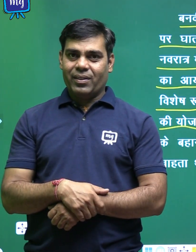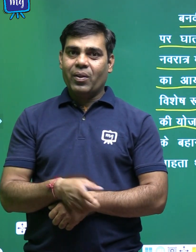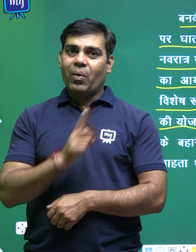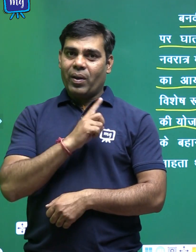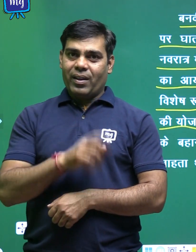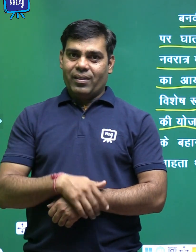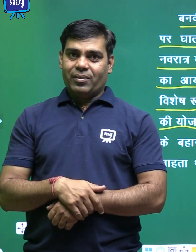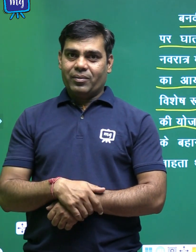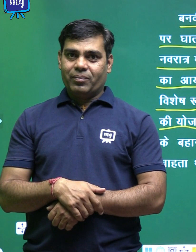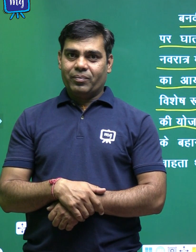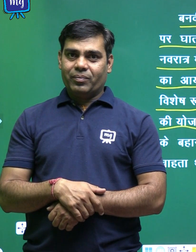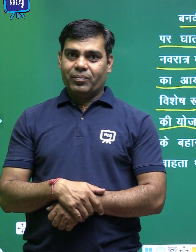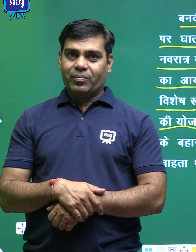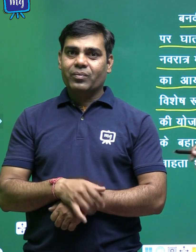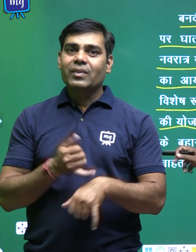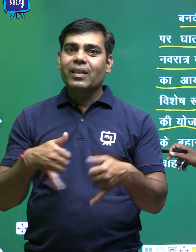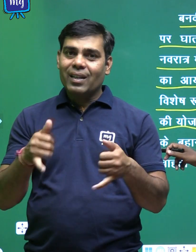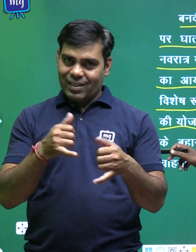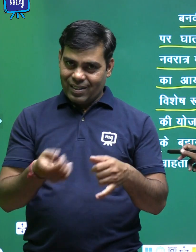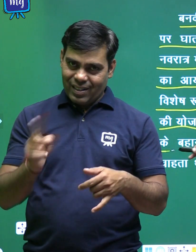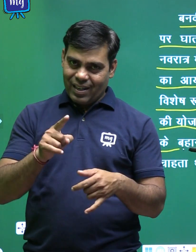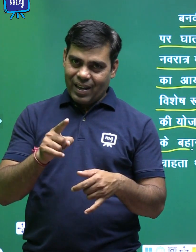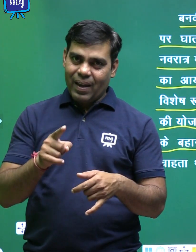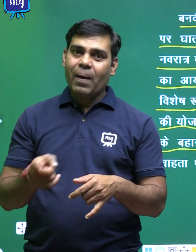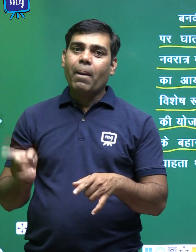वह नाच रंग के बहाने